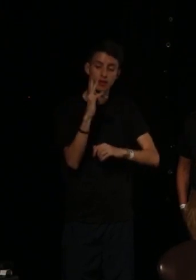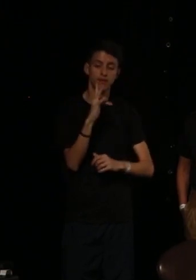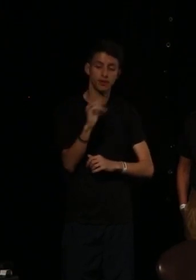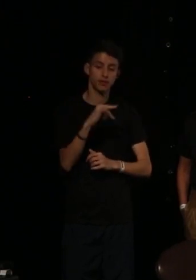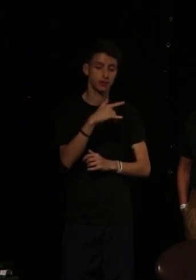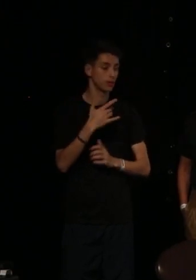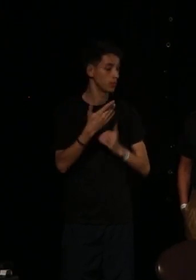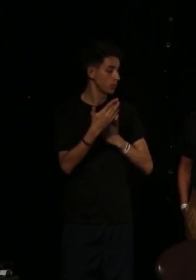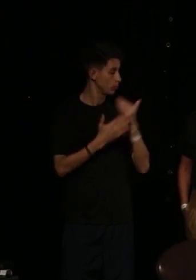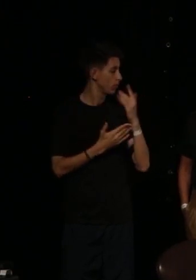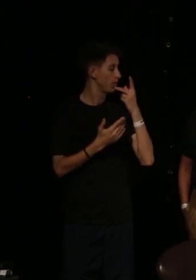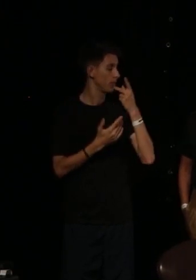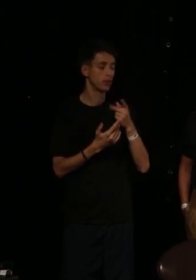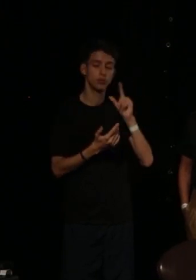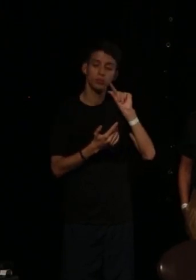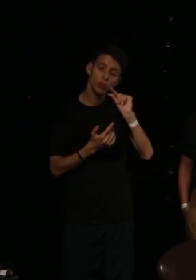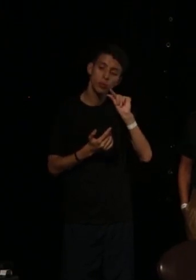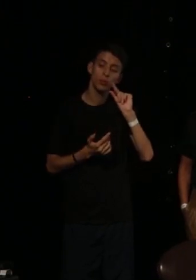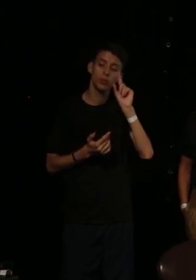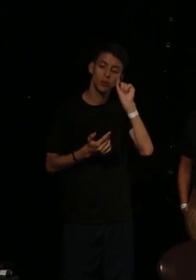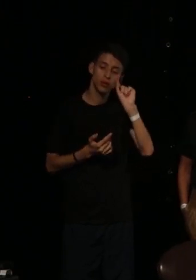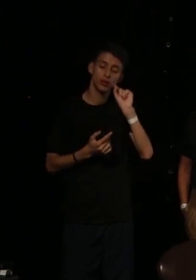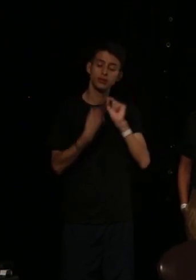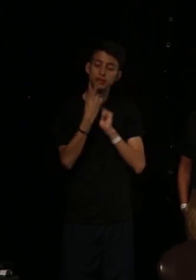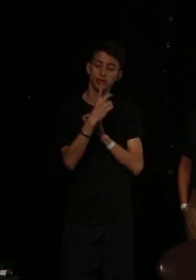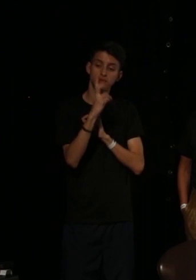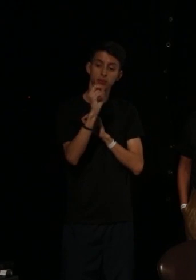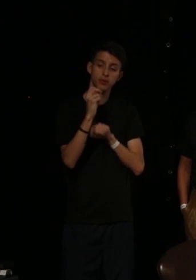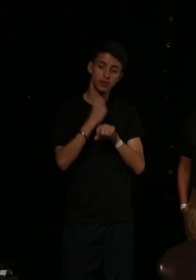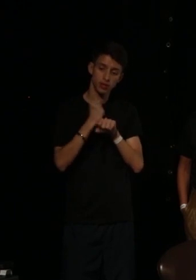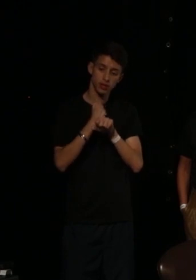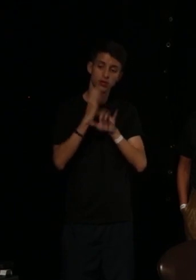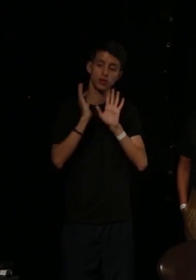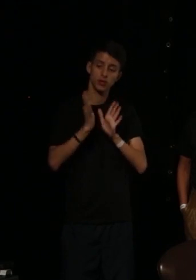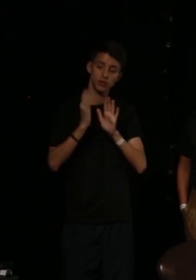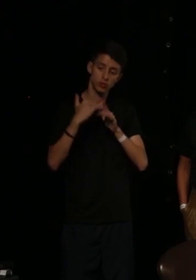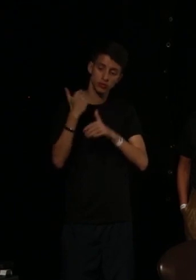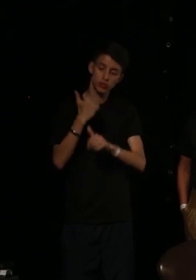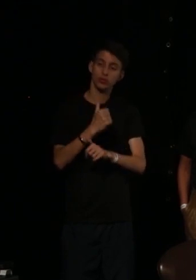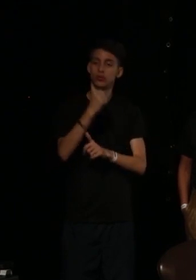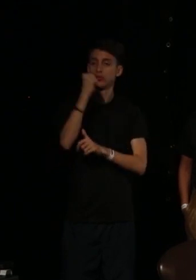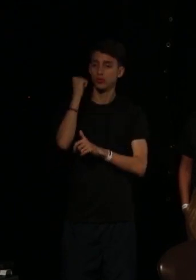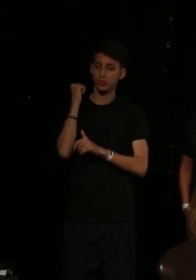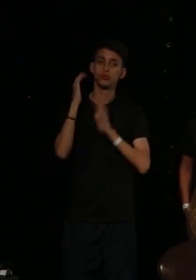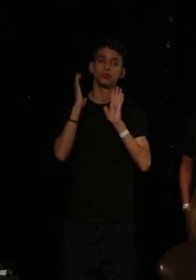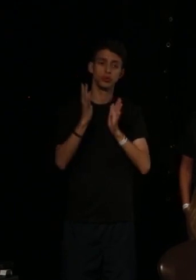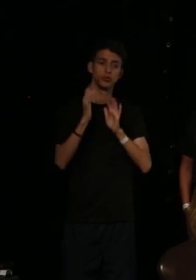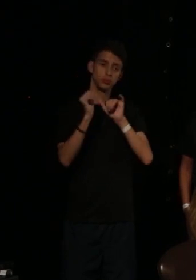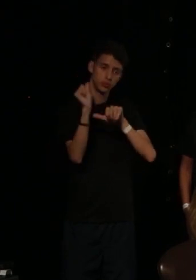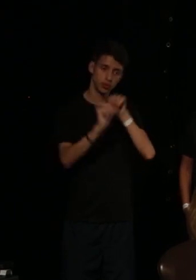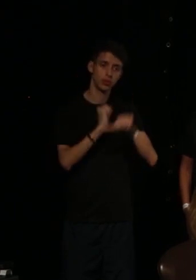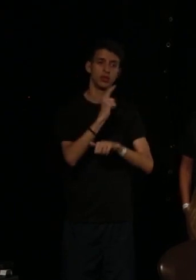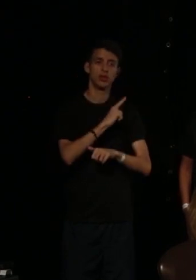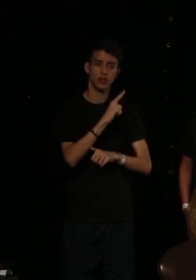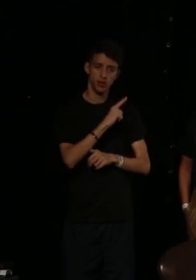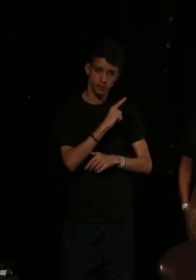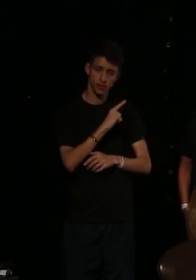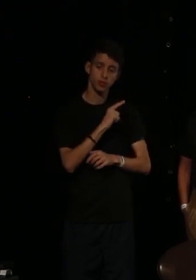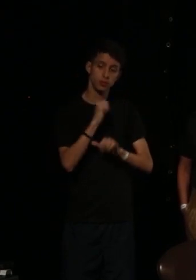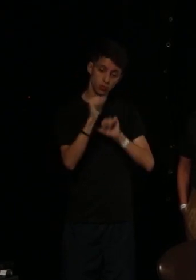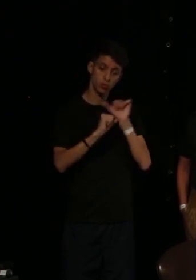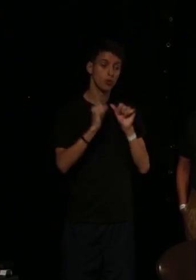sua explanação falando que há 150 anos a gente teve uma mudança, mudou a chavinha,